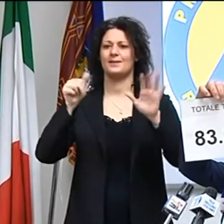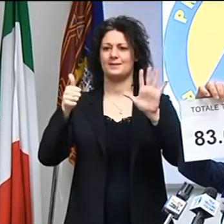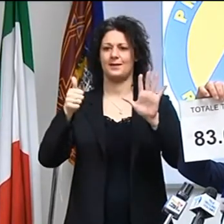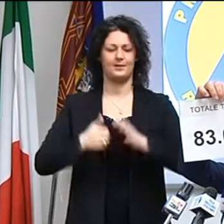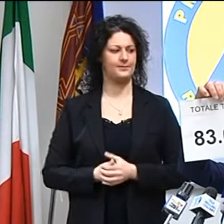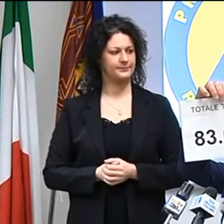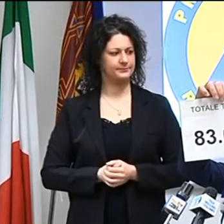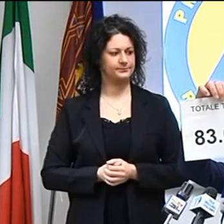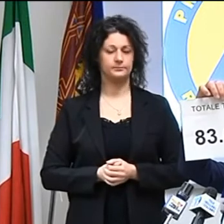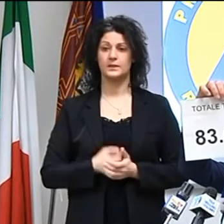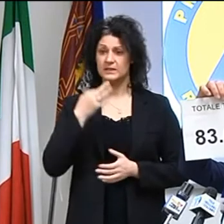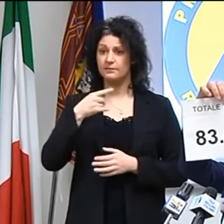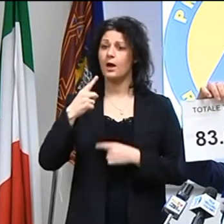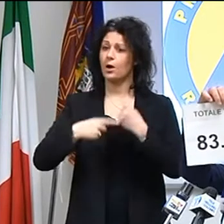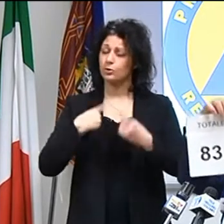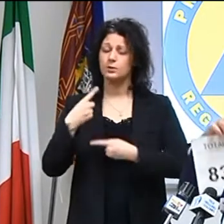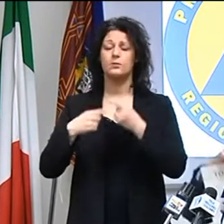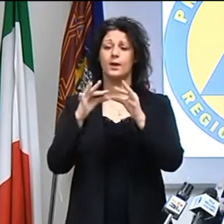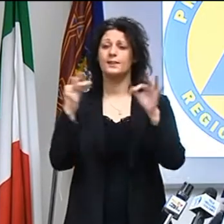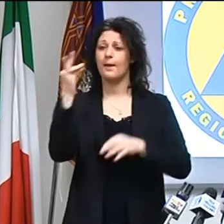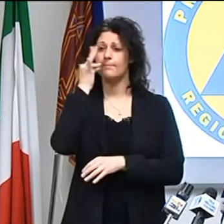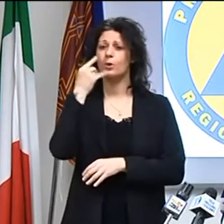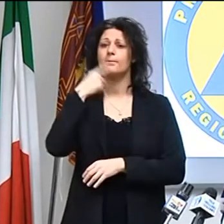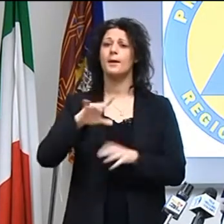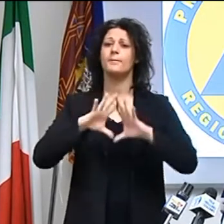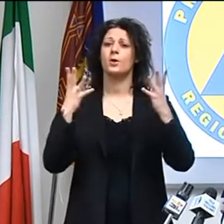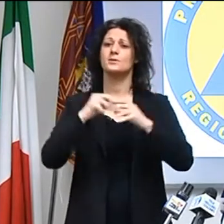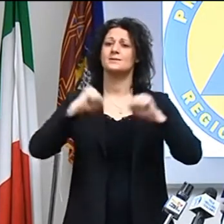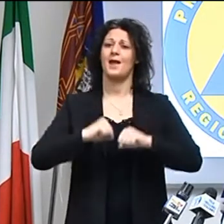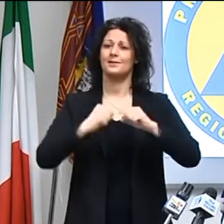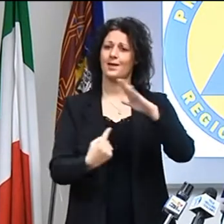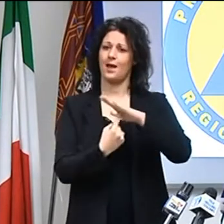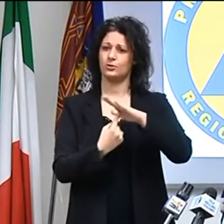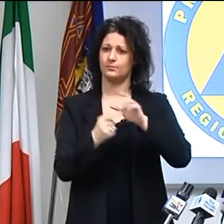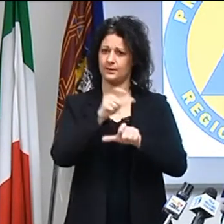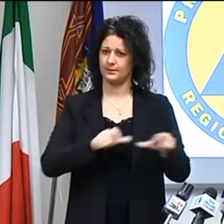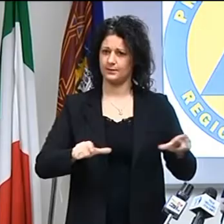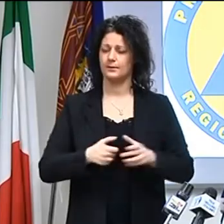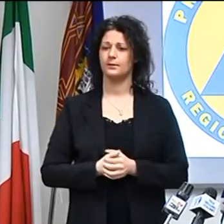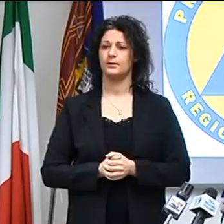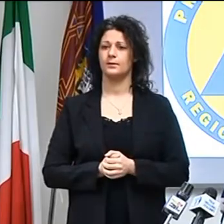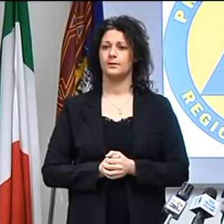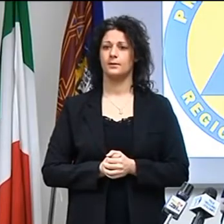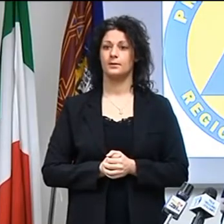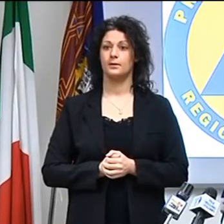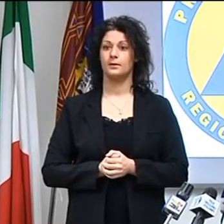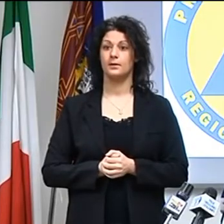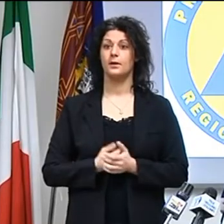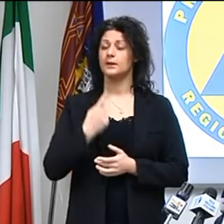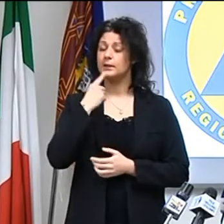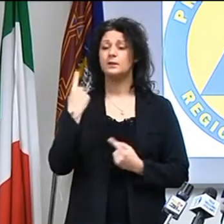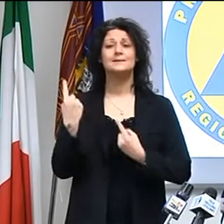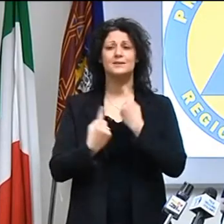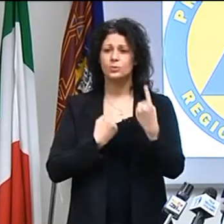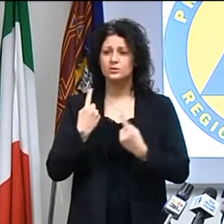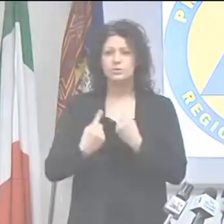Stiamo andando avanti con i tamponi del personale sanitario. Vi dico che la situazione è sempre più in salita perché mancano i